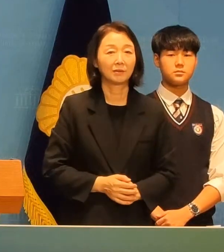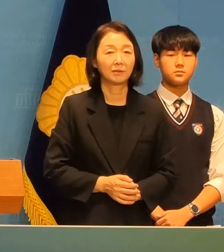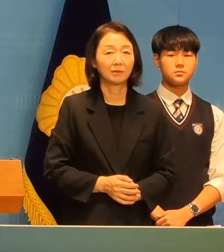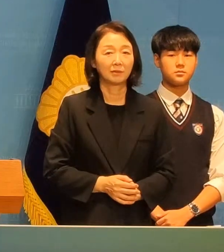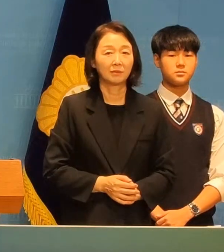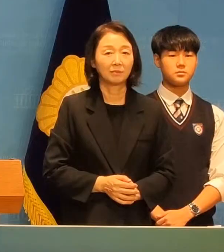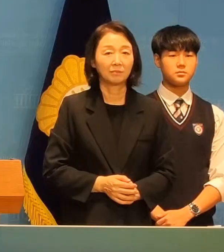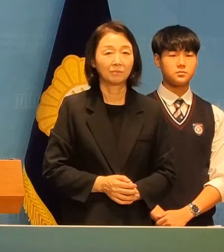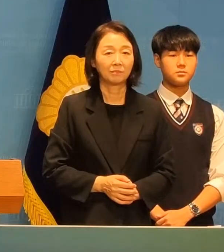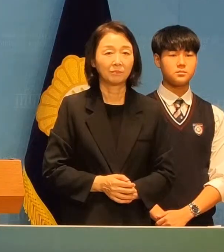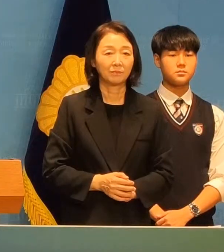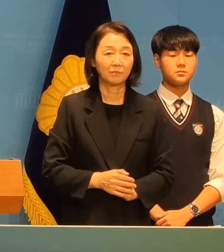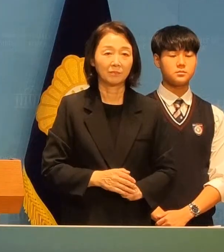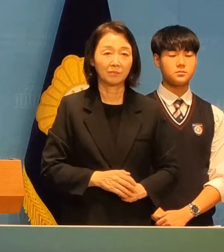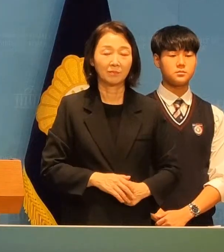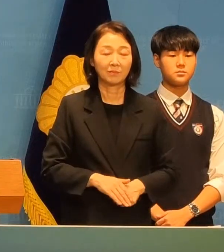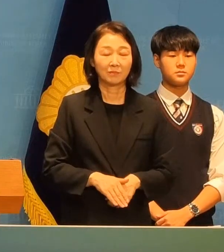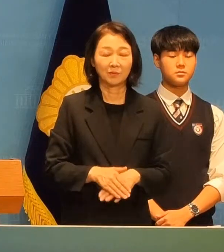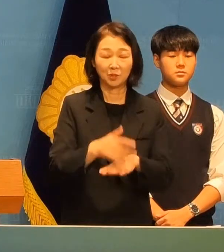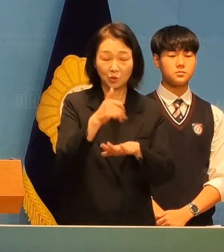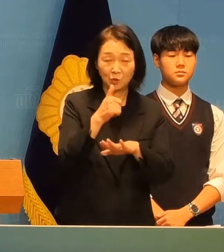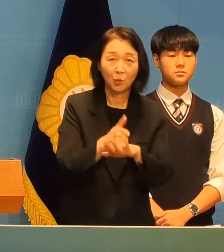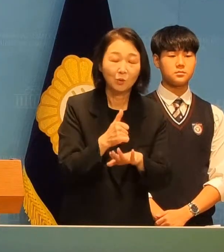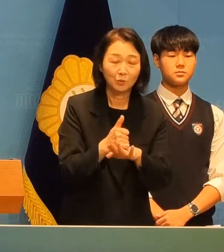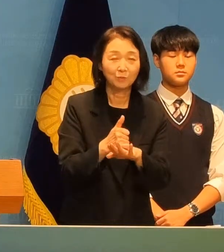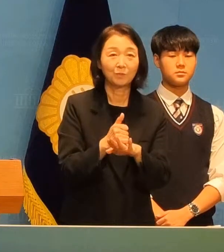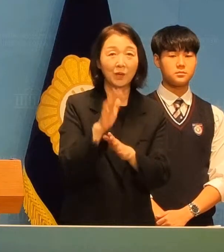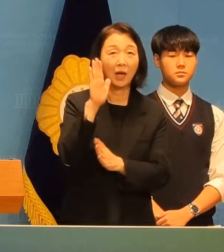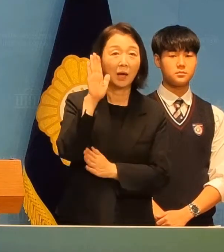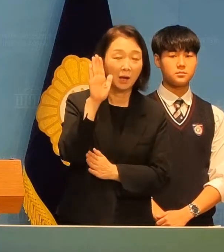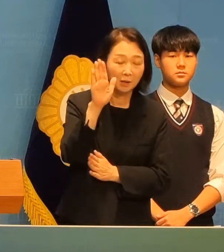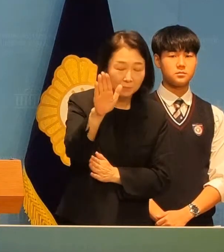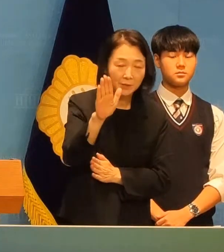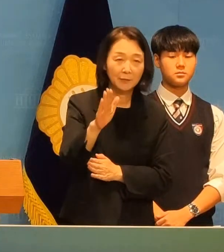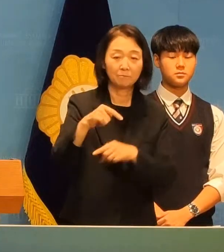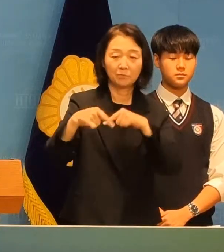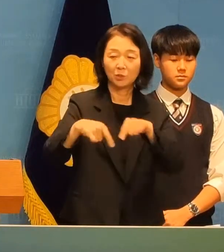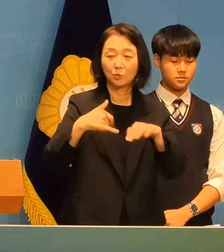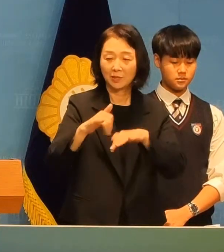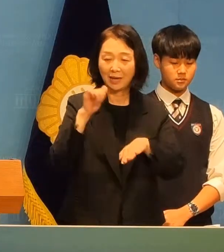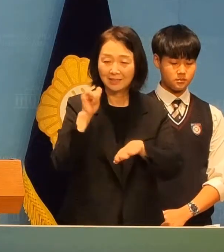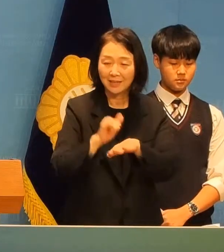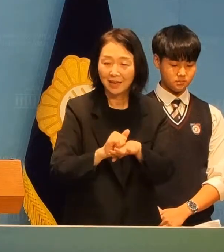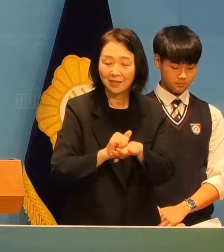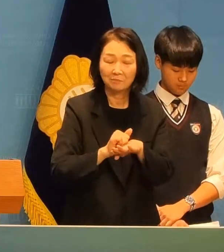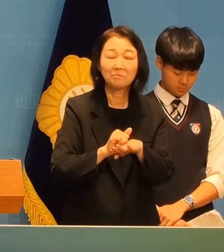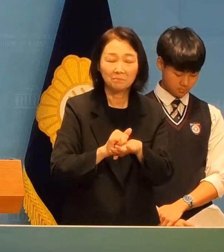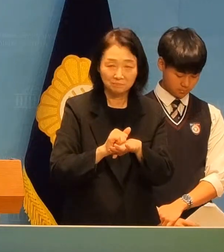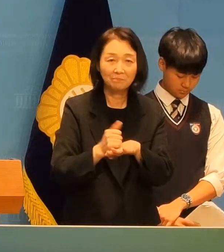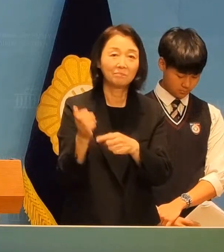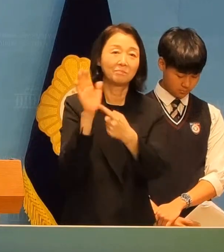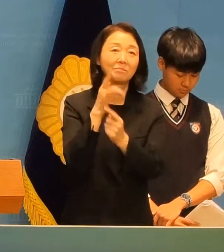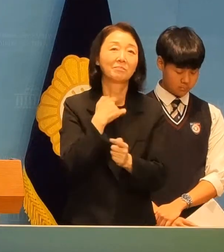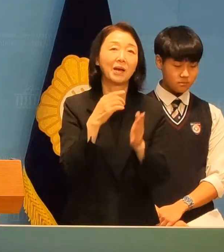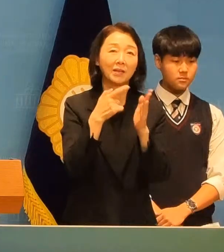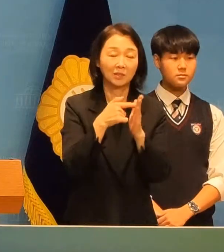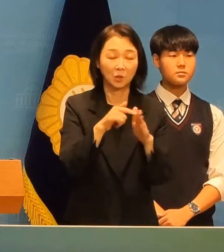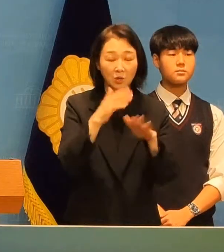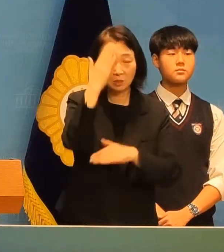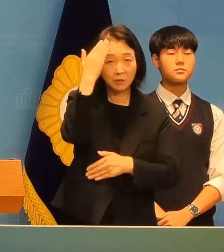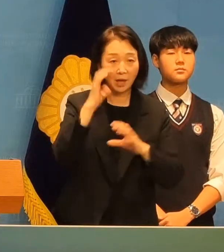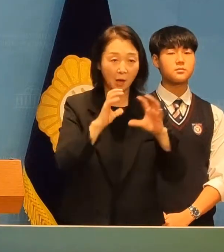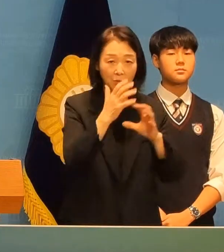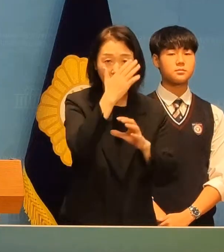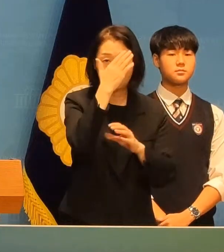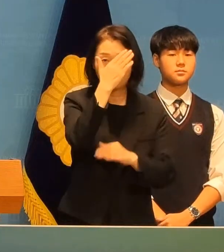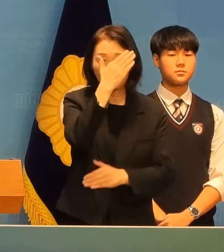통해서 아주 유능한 지도자가 탄생도 해왔습니다. 대한민국도 청년들뿐만